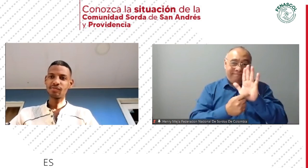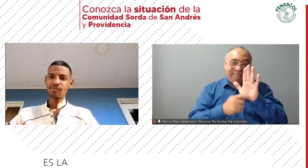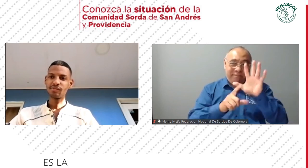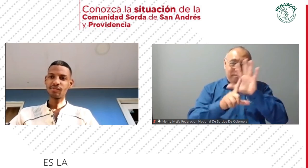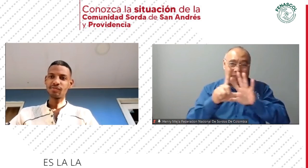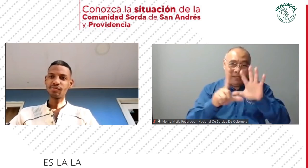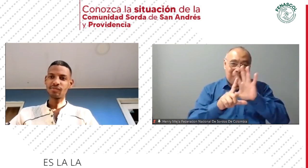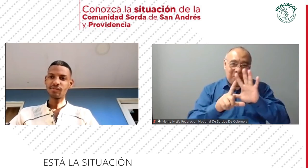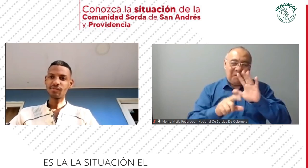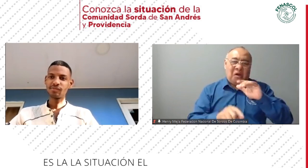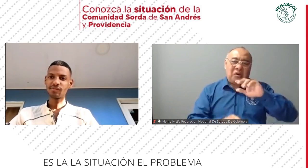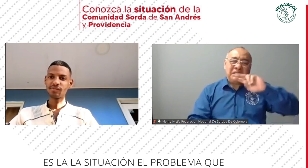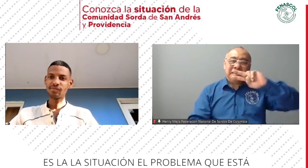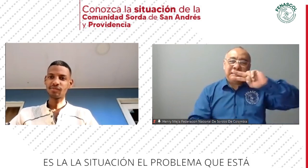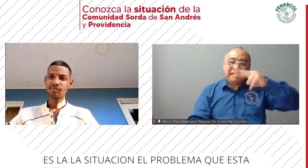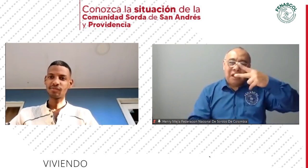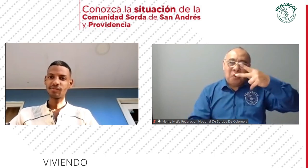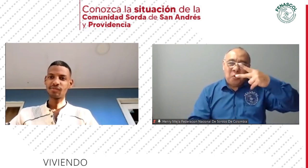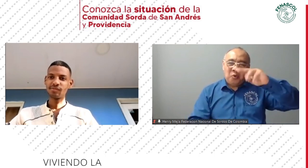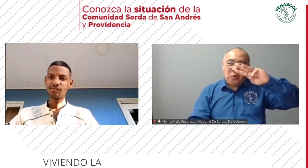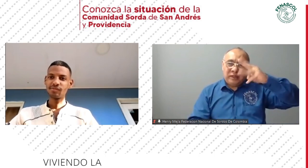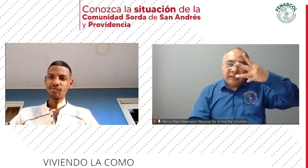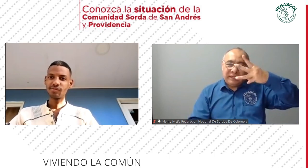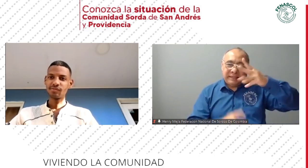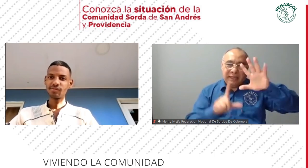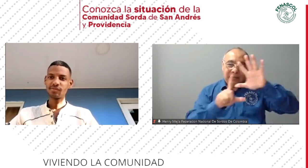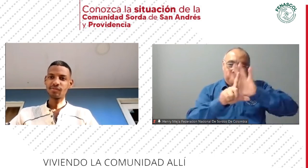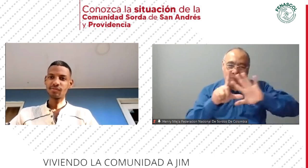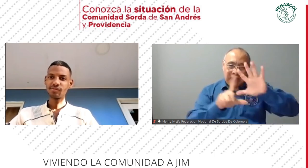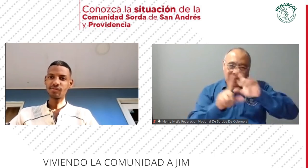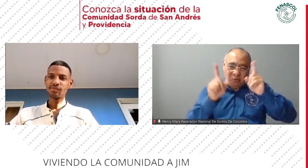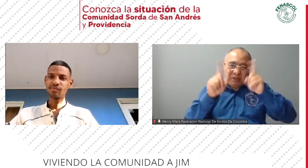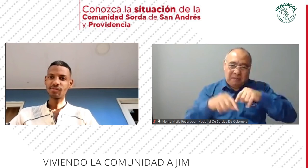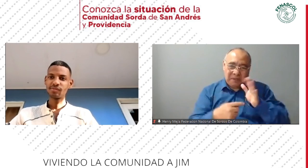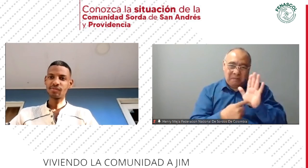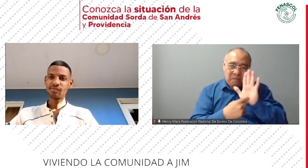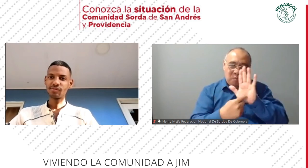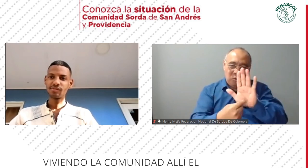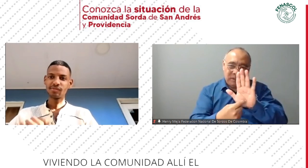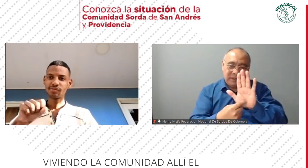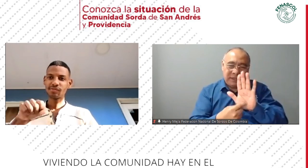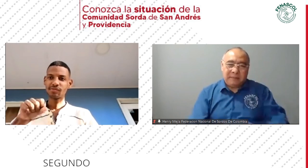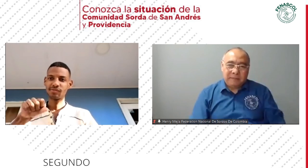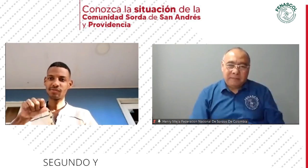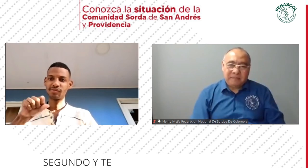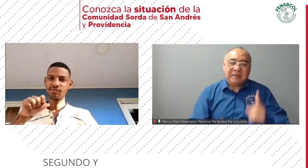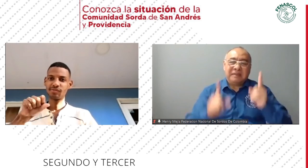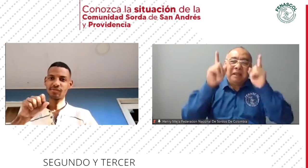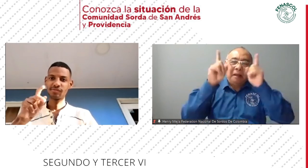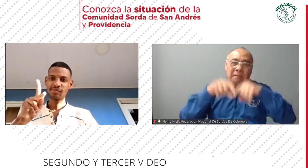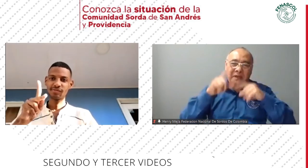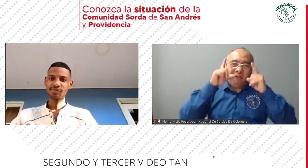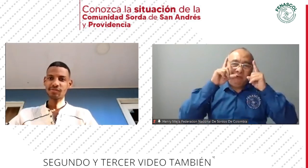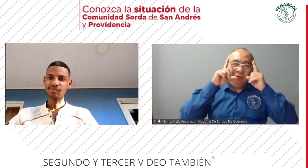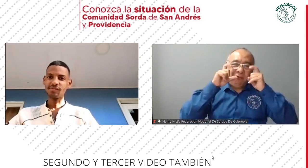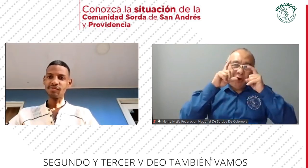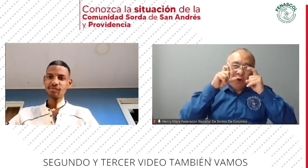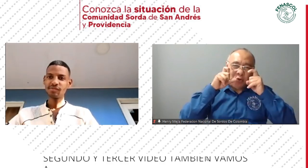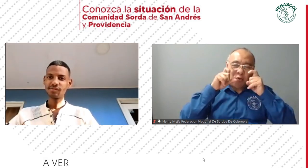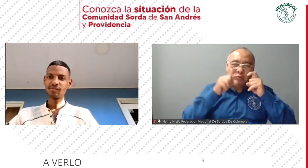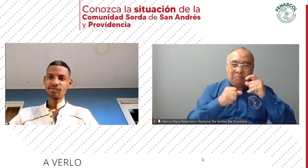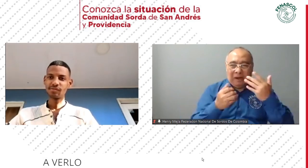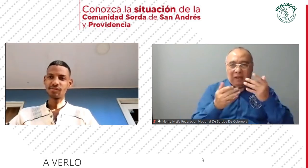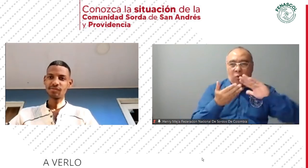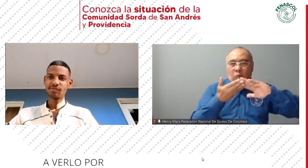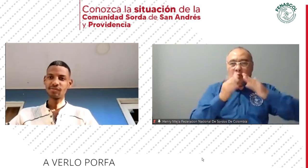la situación el problema que está viviendo la comunidad allí el segundo y tercer vídeo también vamos a